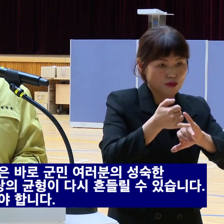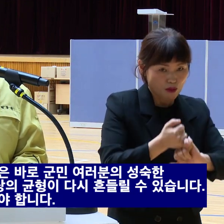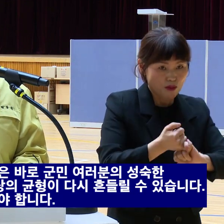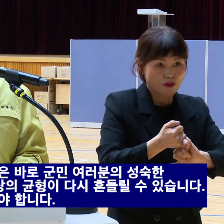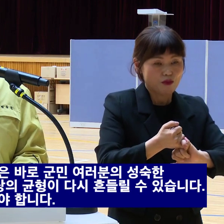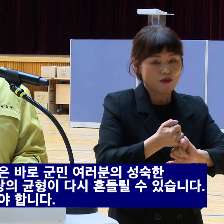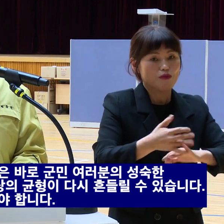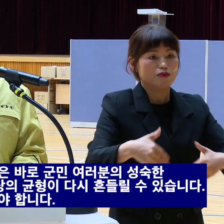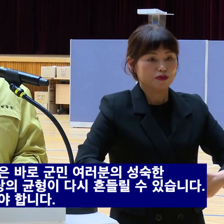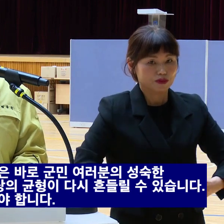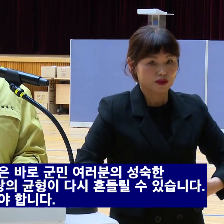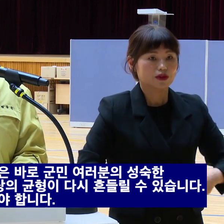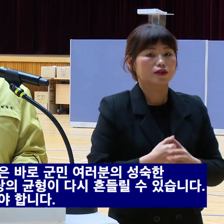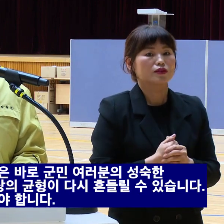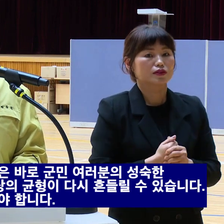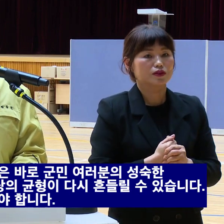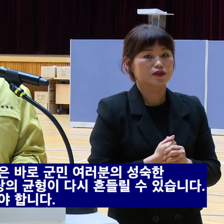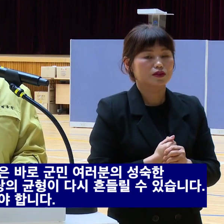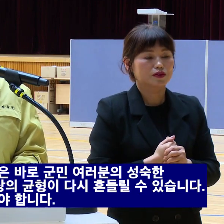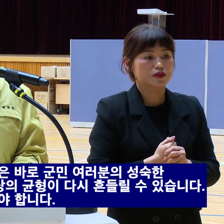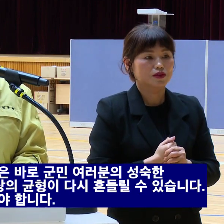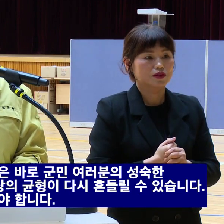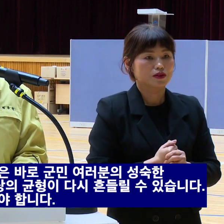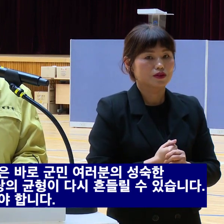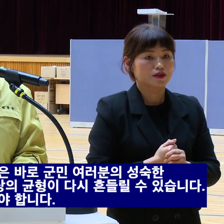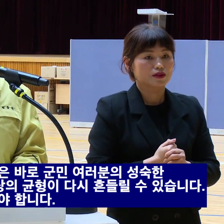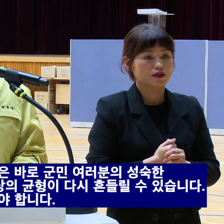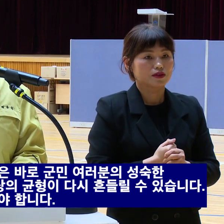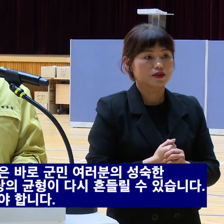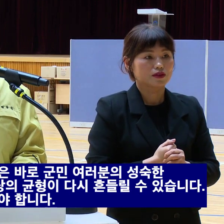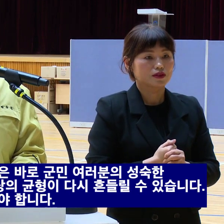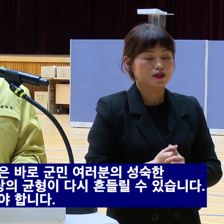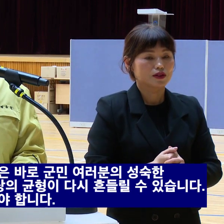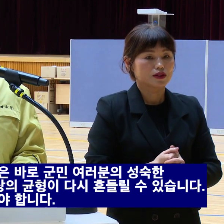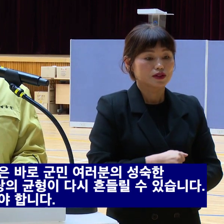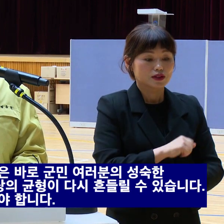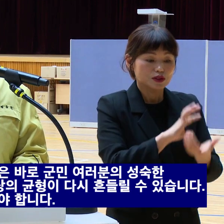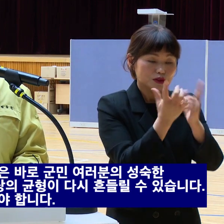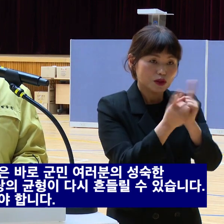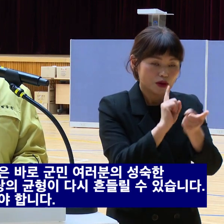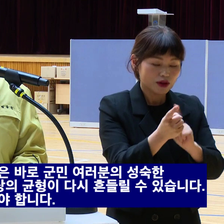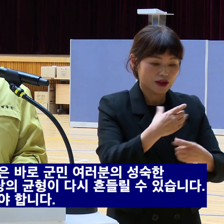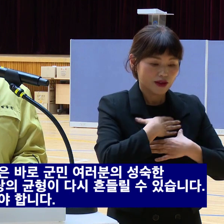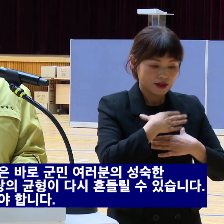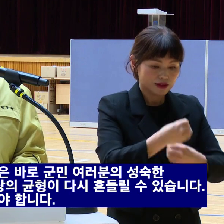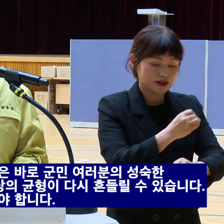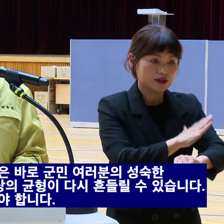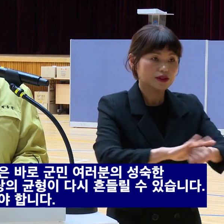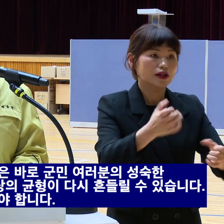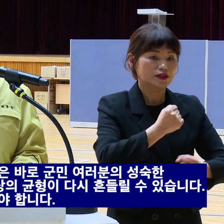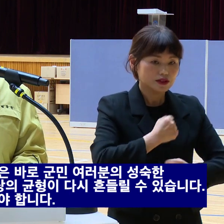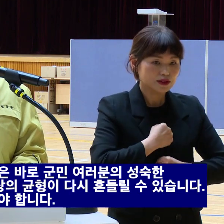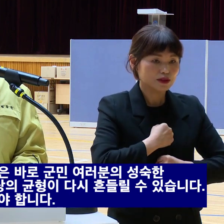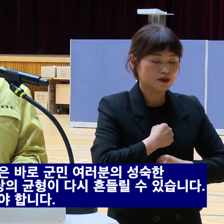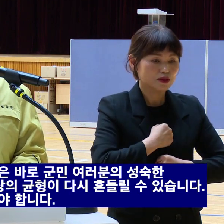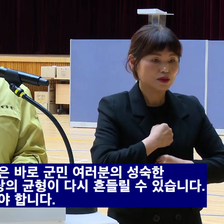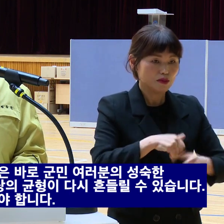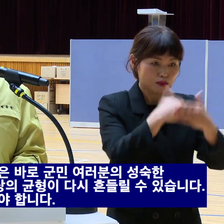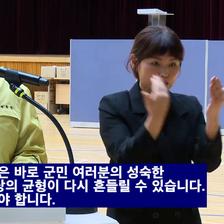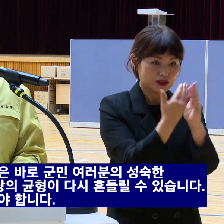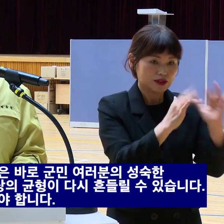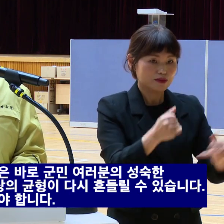방역과 일상의 균형이 다시 흔들릴 수 있습니다. 우리 모두 경각심을 높여